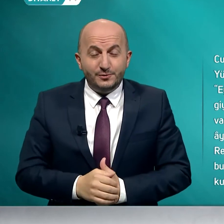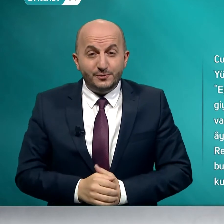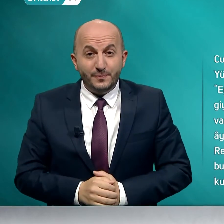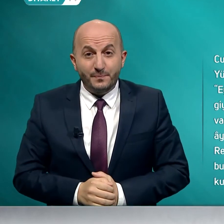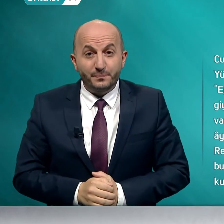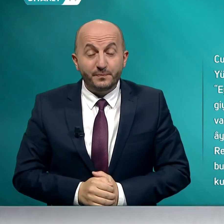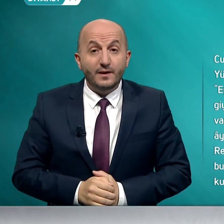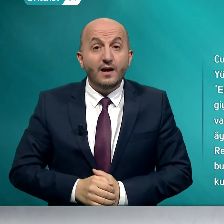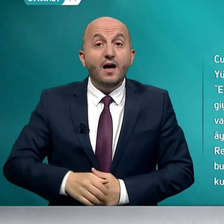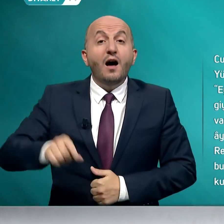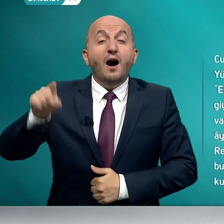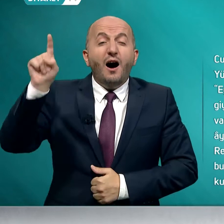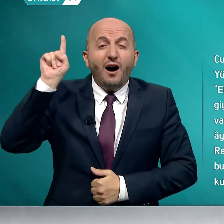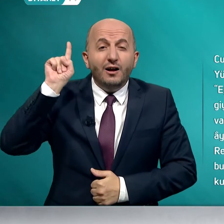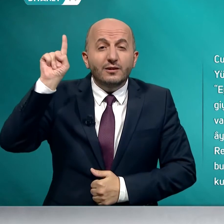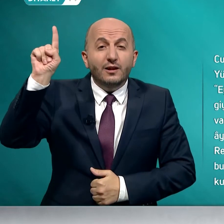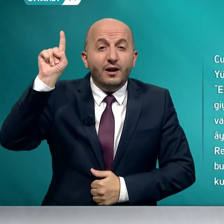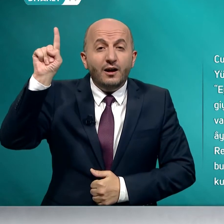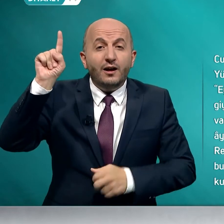buyuruyor: